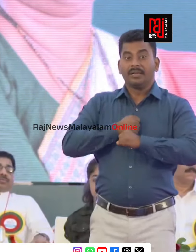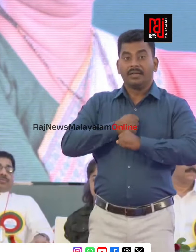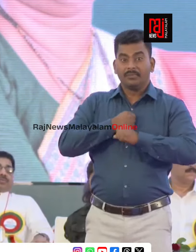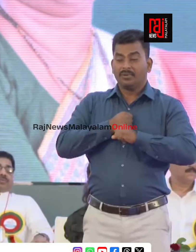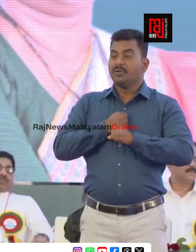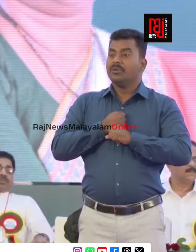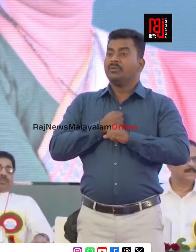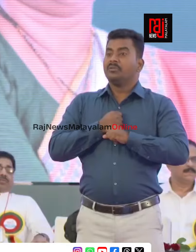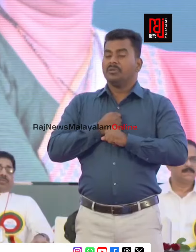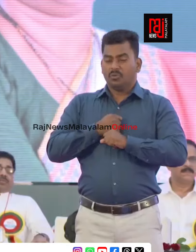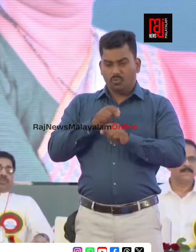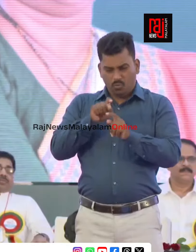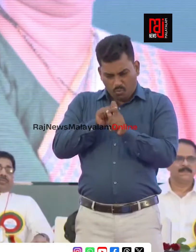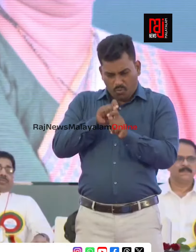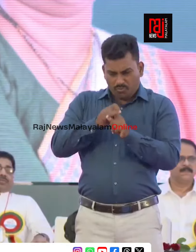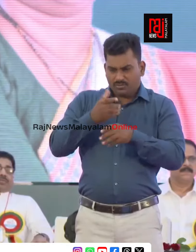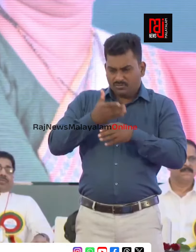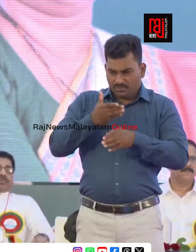സമഗ്രമാവണം,